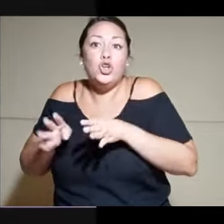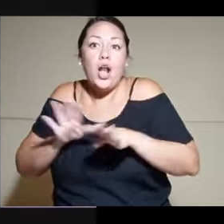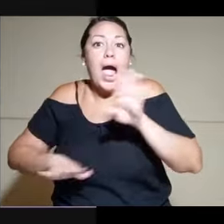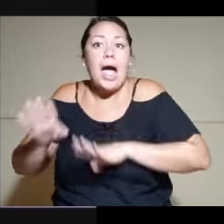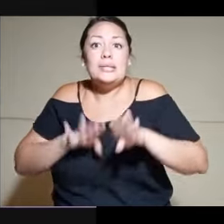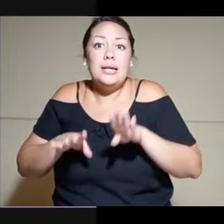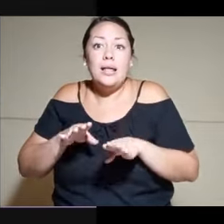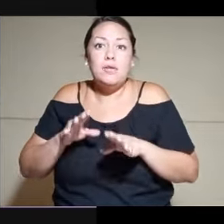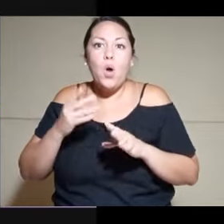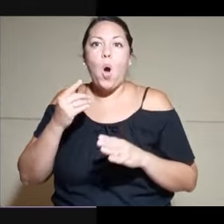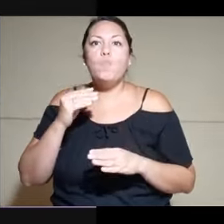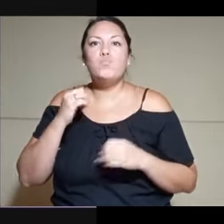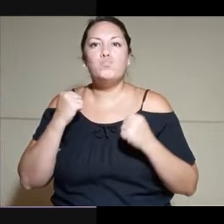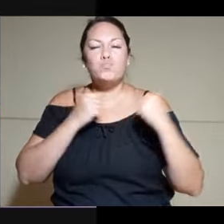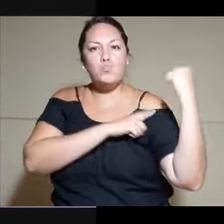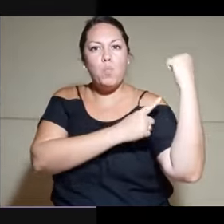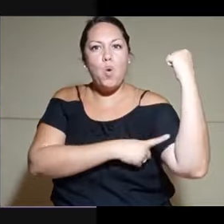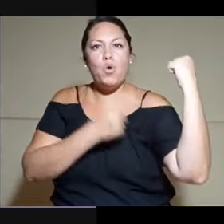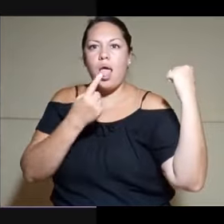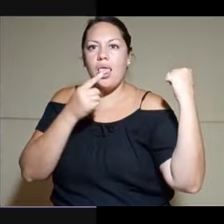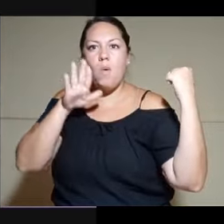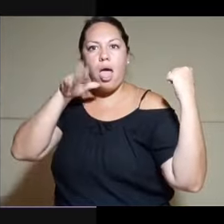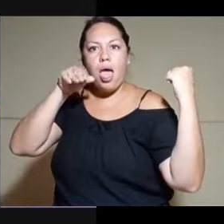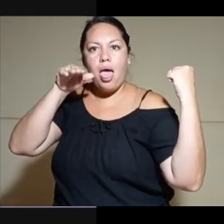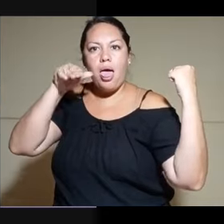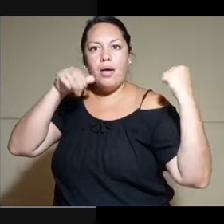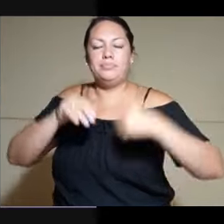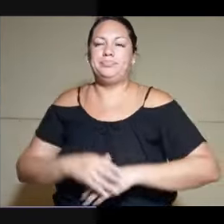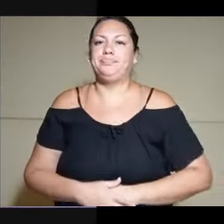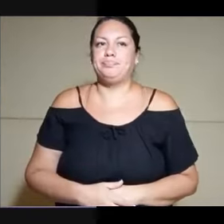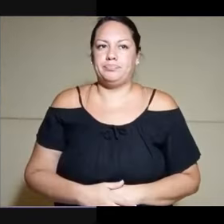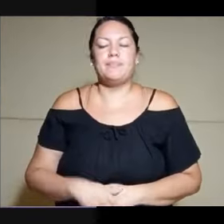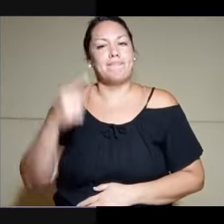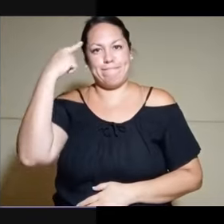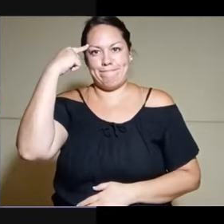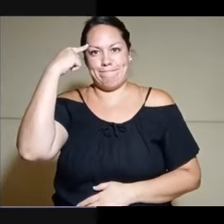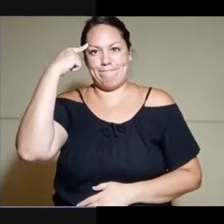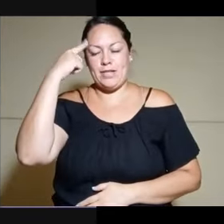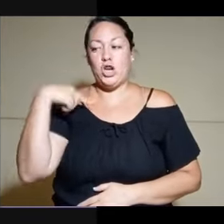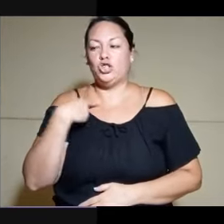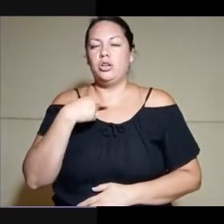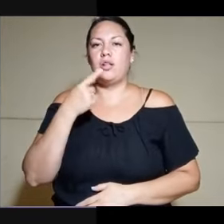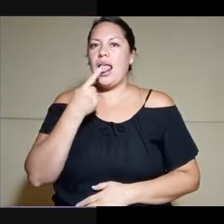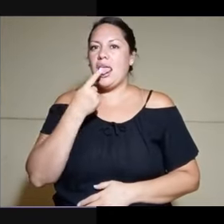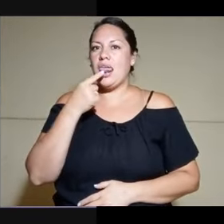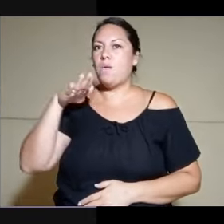Entonces, si son todas fibras motoras, la acción del hipogloso es motora. ¿Y cuál es la acción? Mover los músculos de la